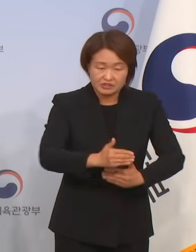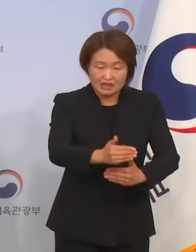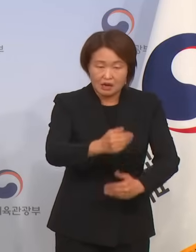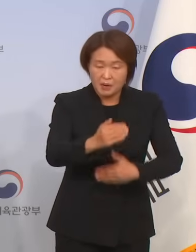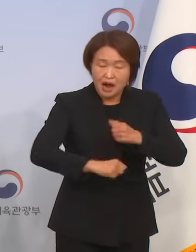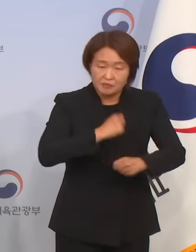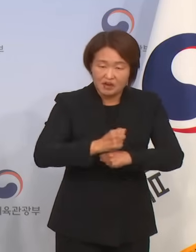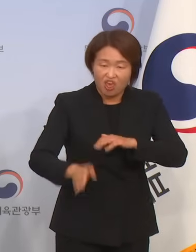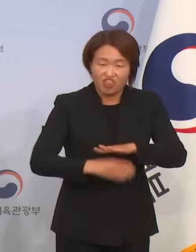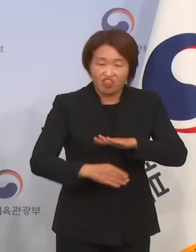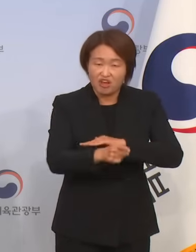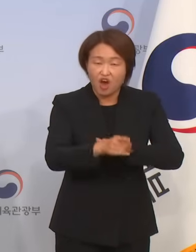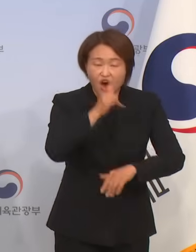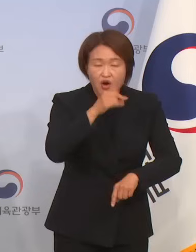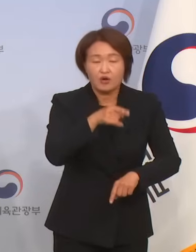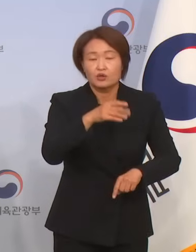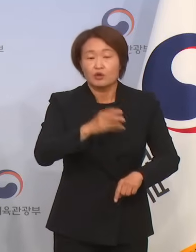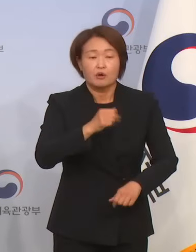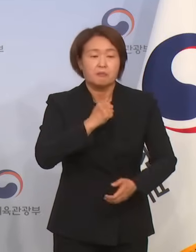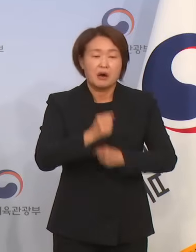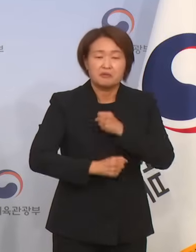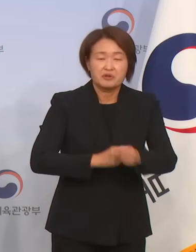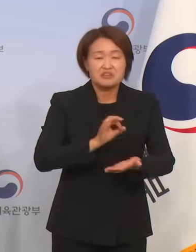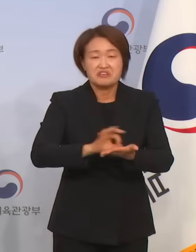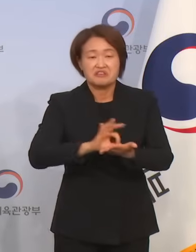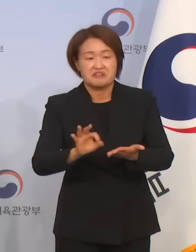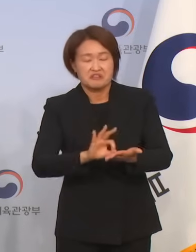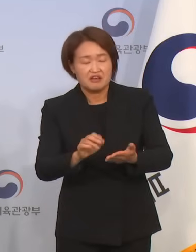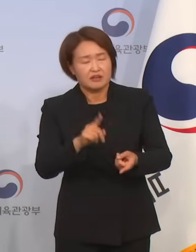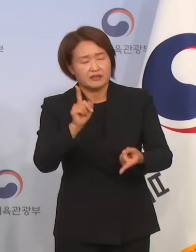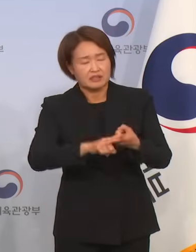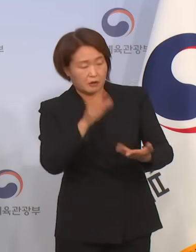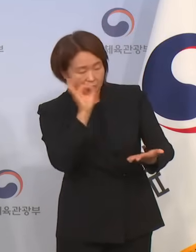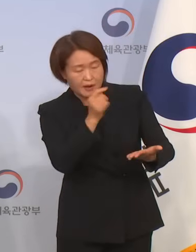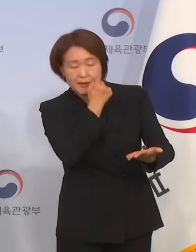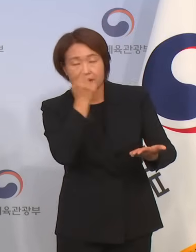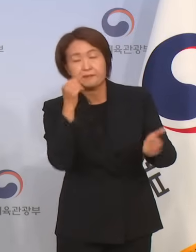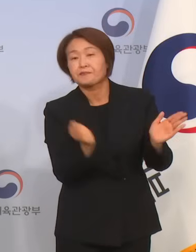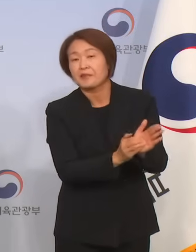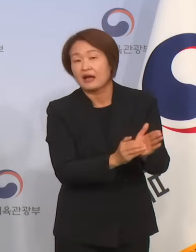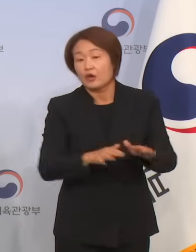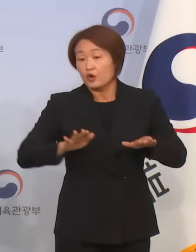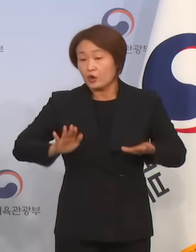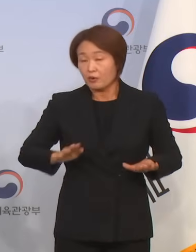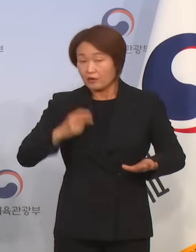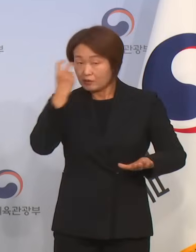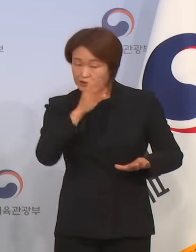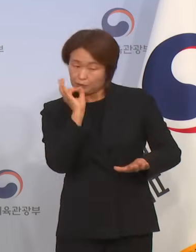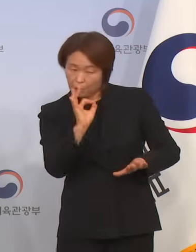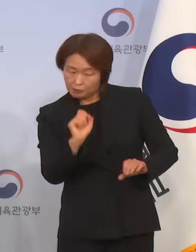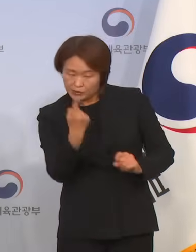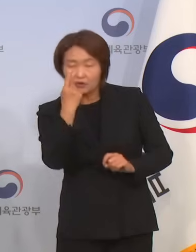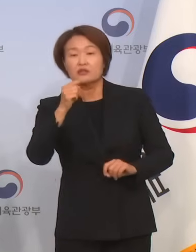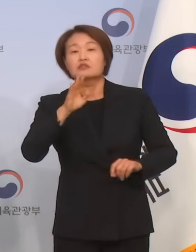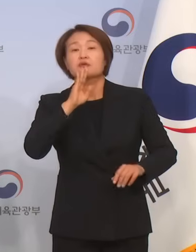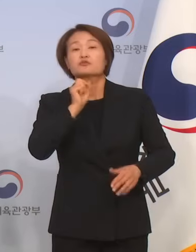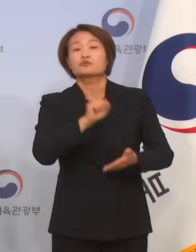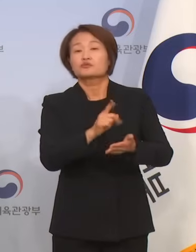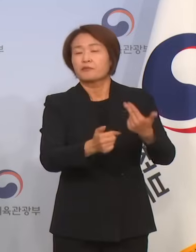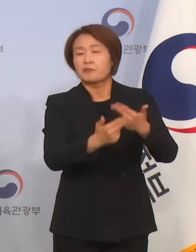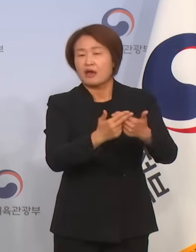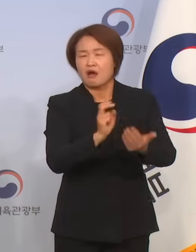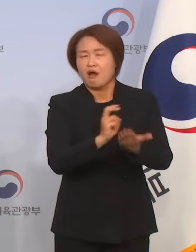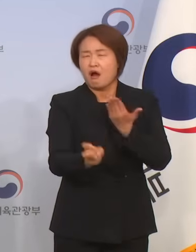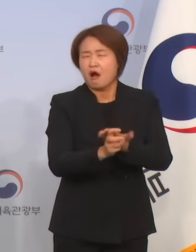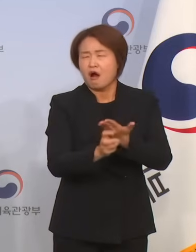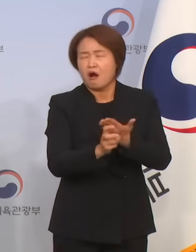위반하고 불공정하게 업무를 처리하였음을 확인하였습니다. 우리 부는 이번 감사를 계기로 축구협회가